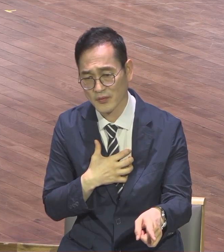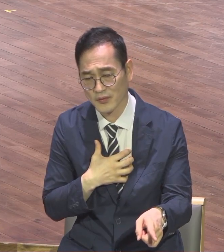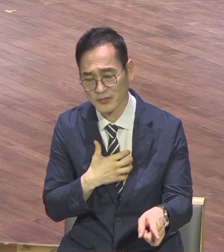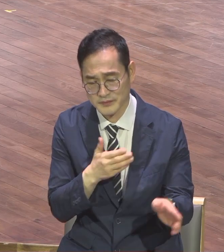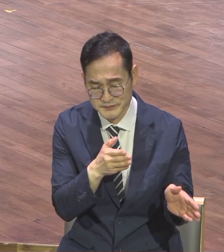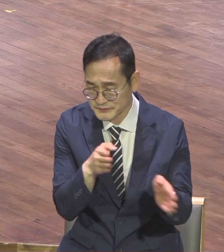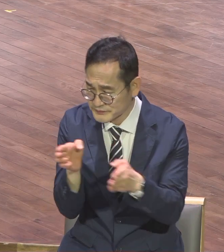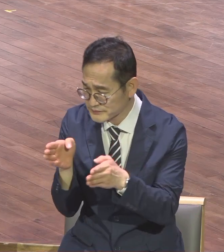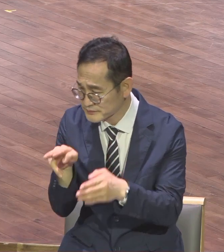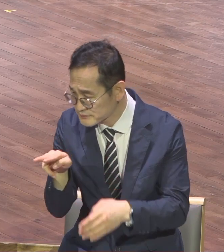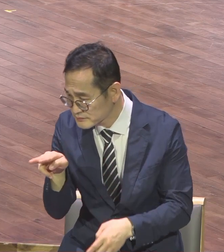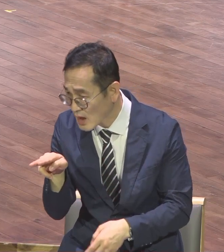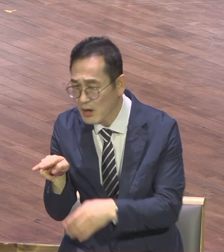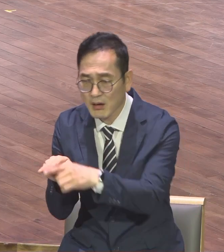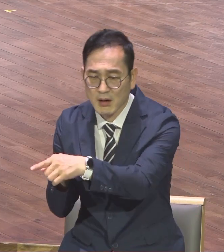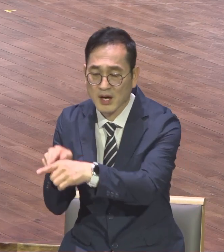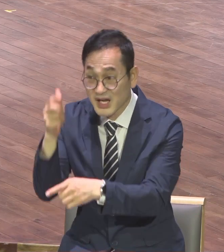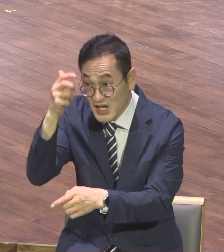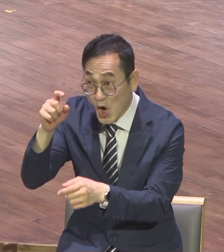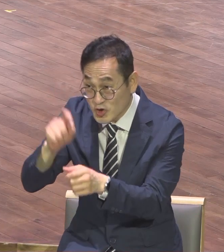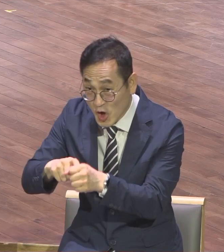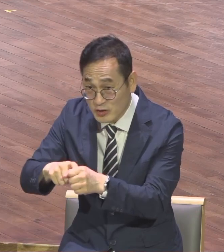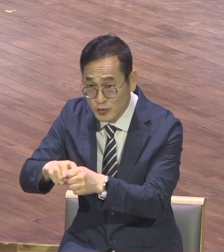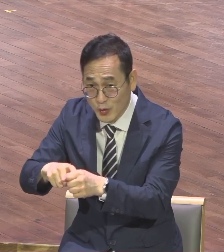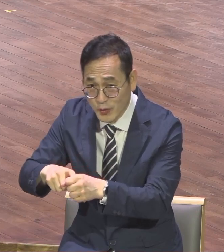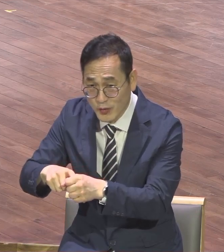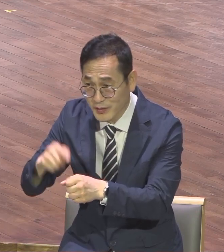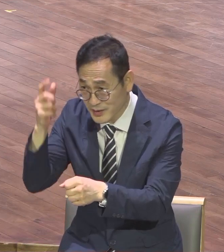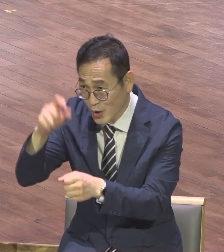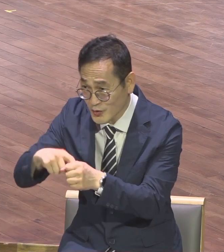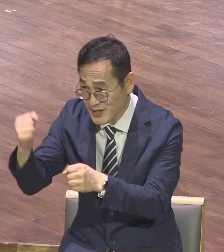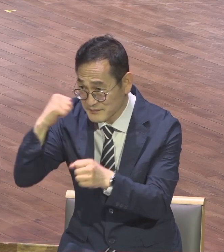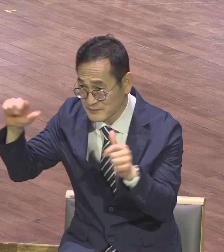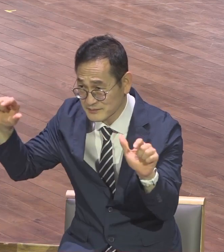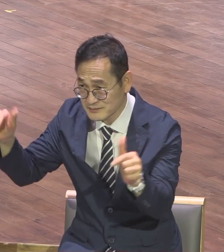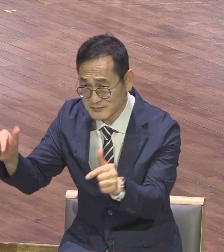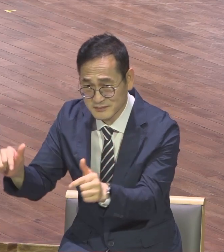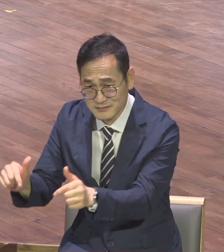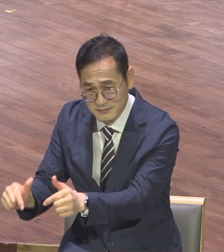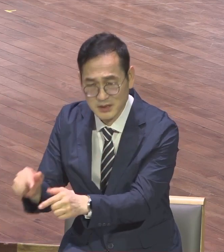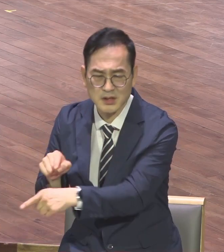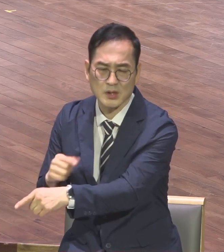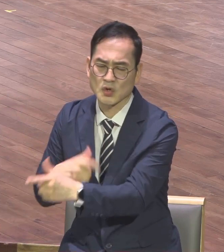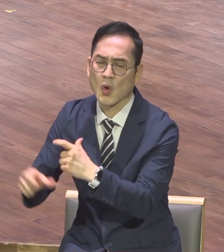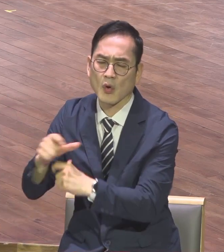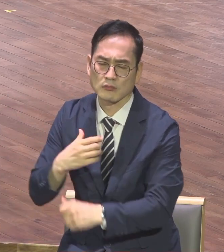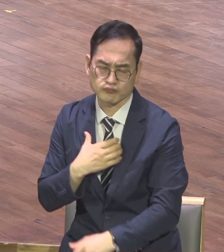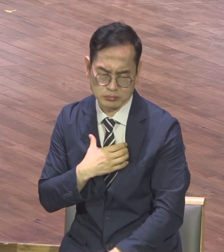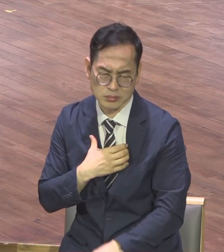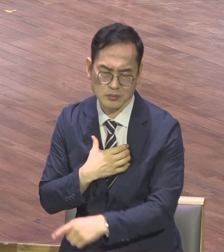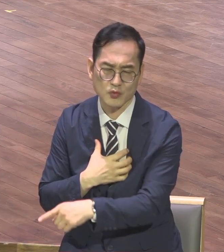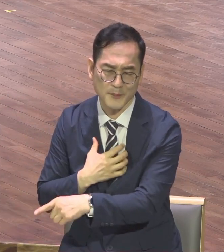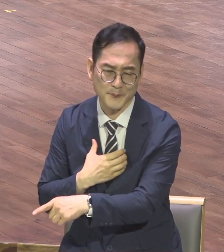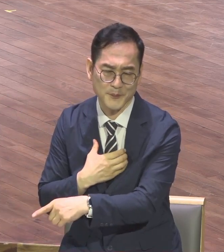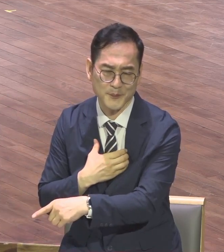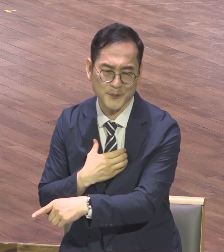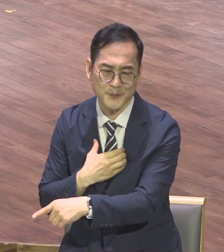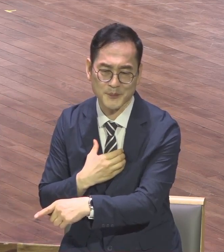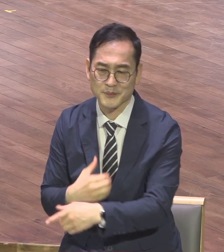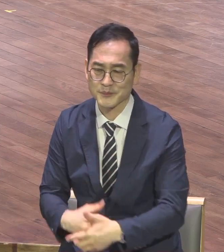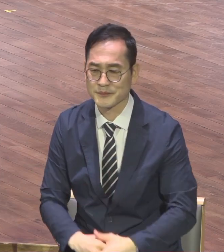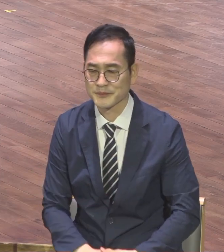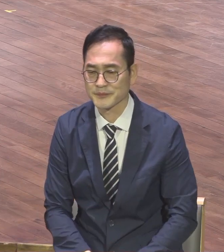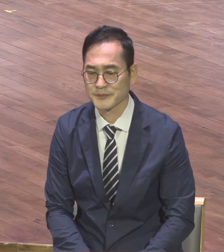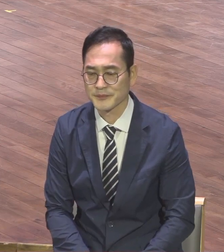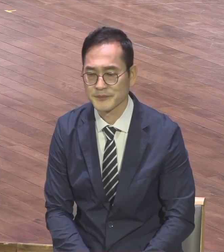문제만이 아니고 영적 저출산 문제. 영적 저출산 문제가 한국의 큰 이슈가 되어